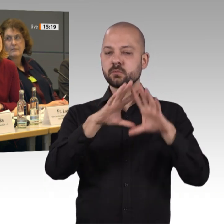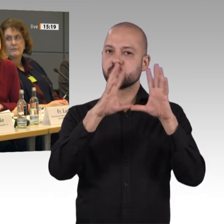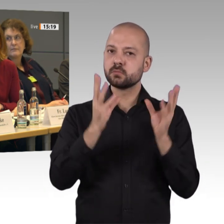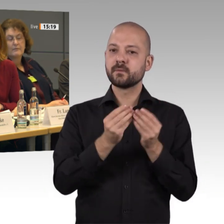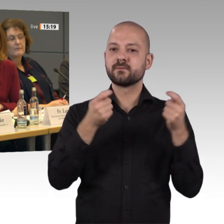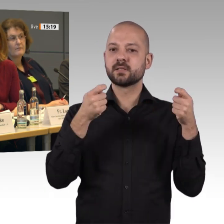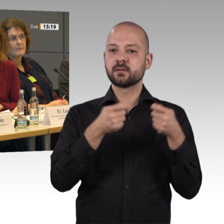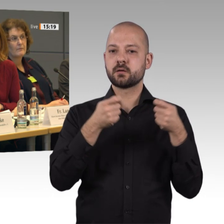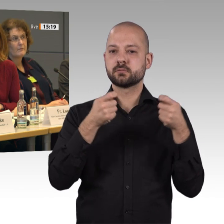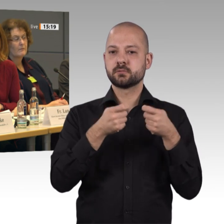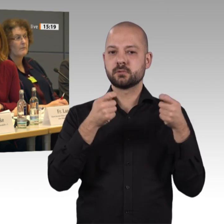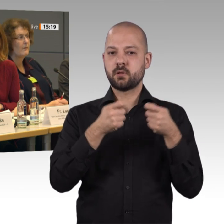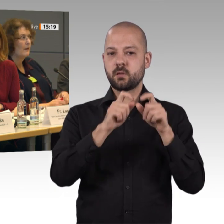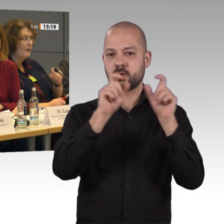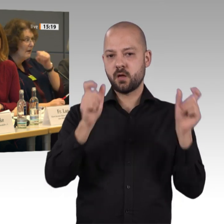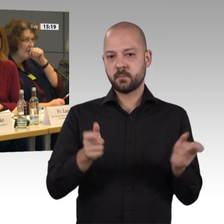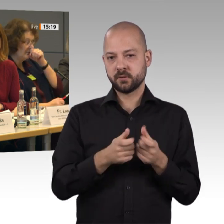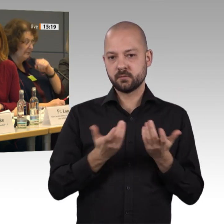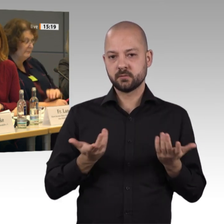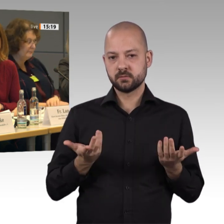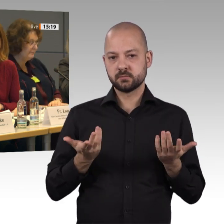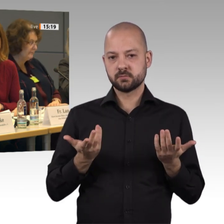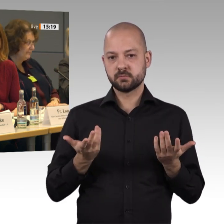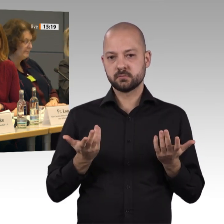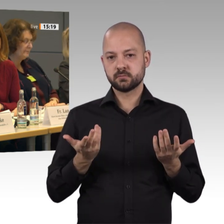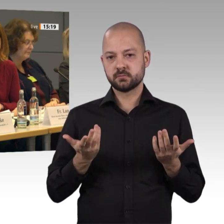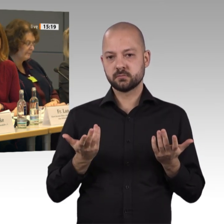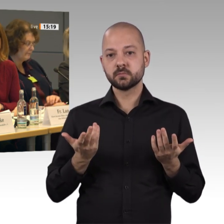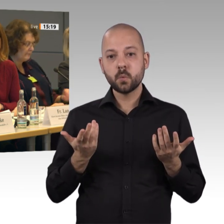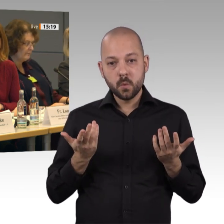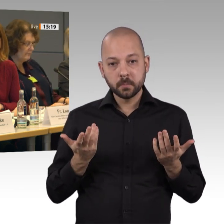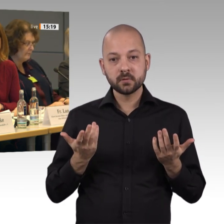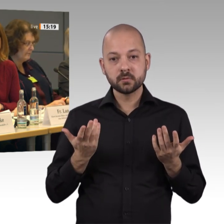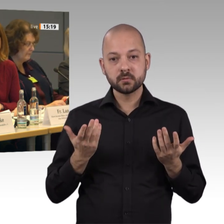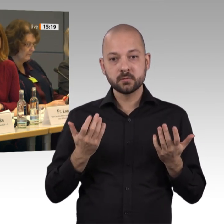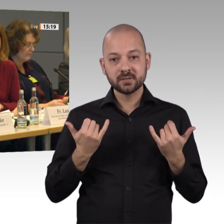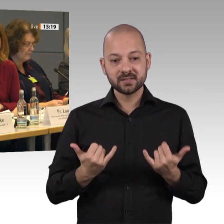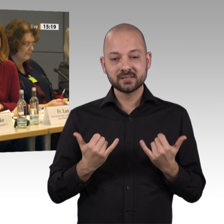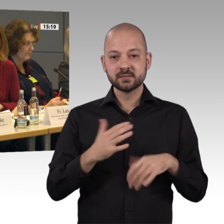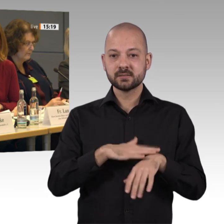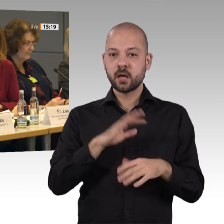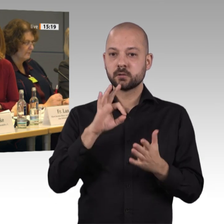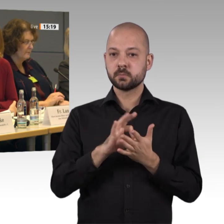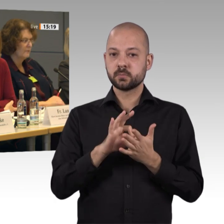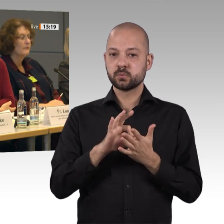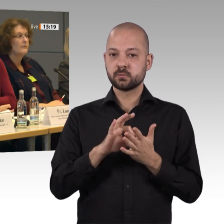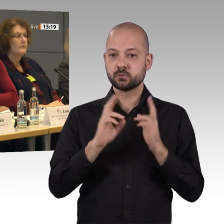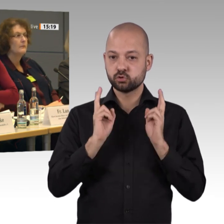in der Eingliederungshilfe damit kippen würde, weil tatsächlich das ja das Gleiche ist. Wenn die Eltern für